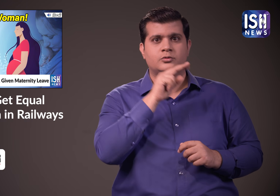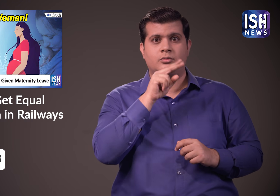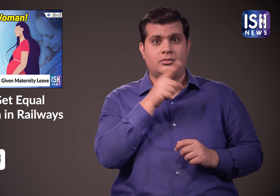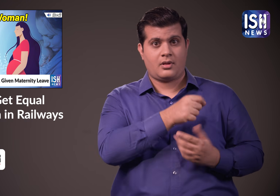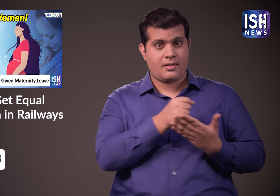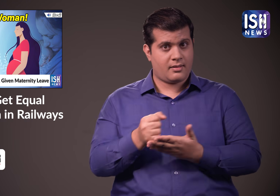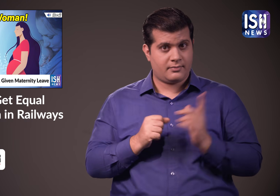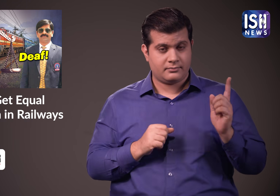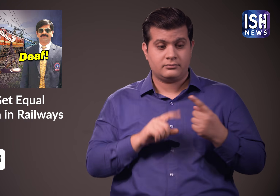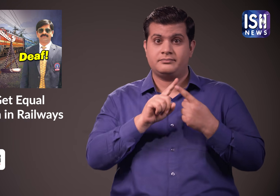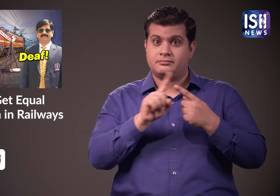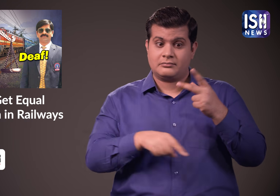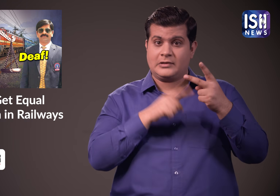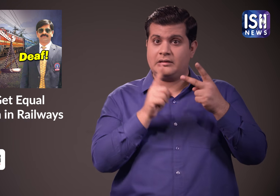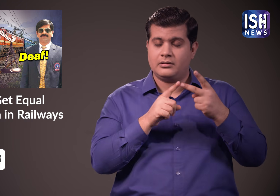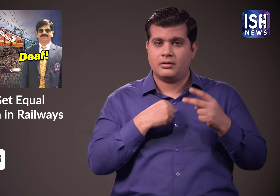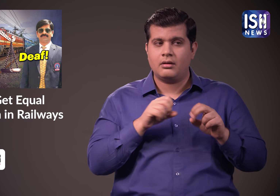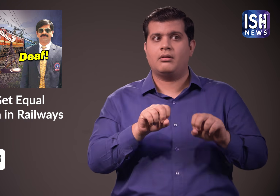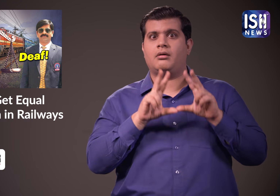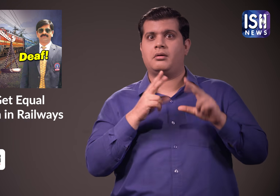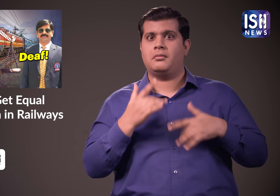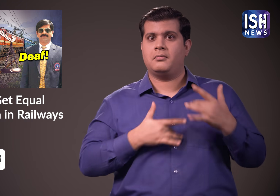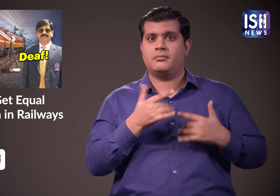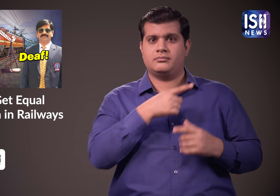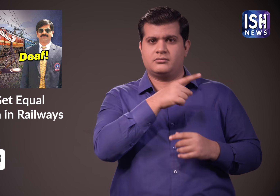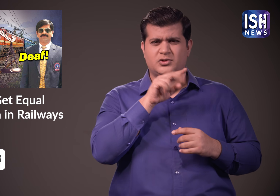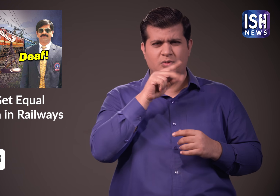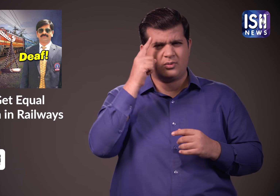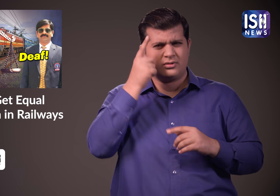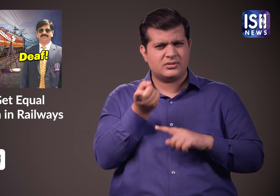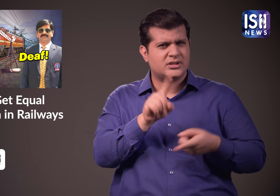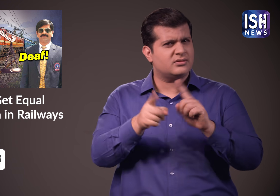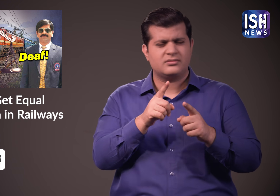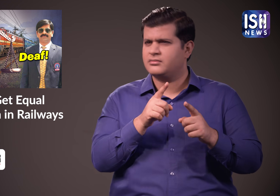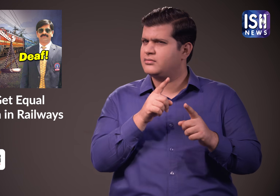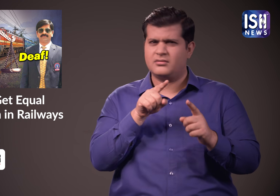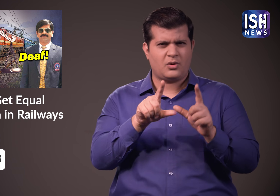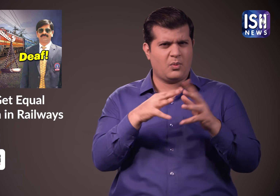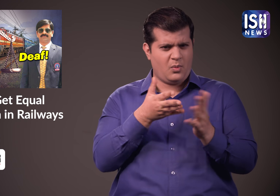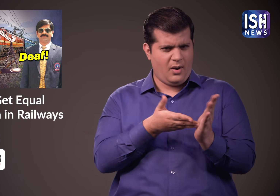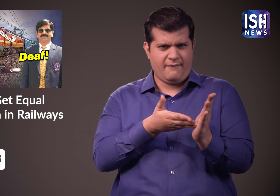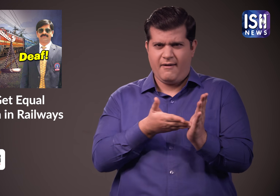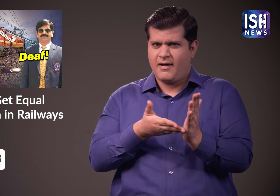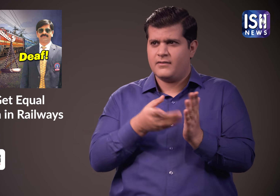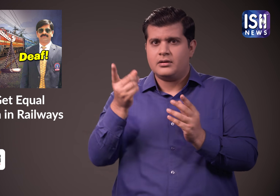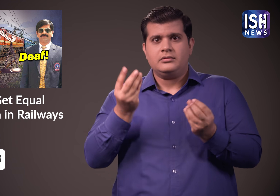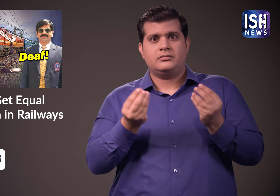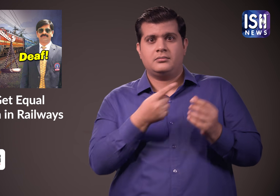को मुआवजाद दिया गया एक और आश्चिजणक और दिल्जस मामले में वर्मा ने बहुत सारे निहम पड़े